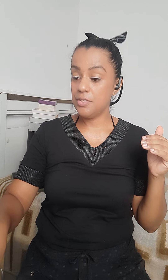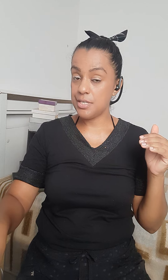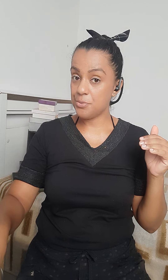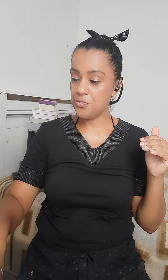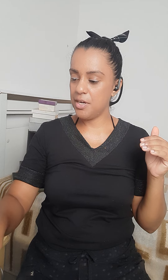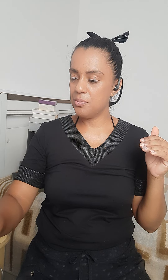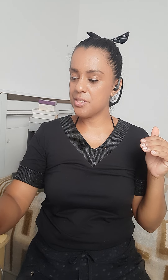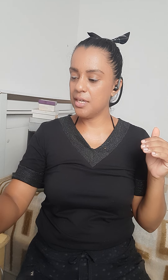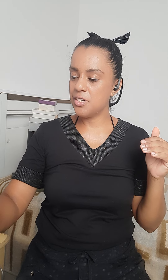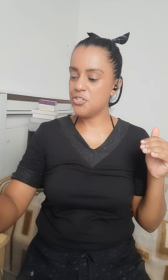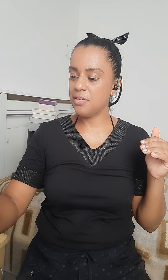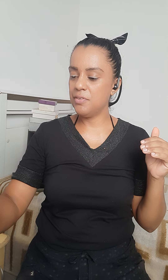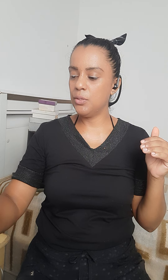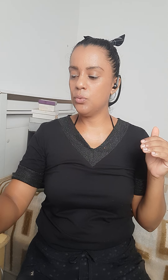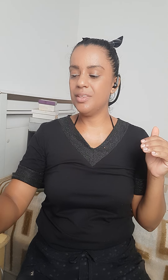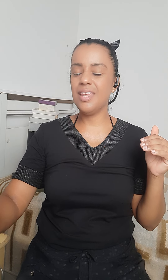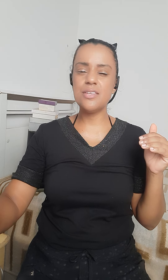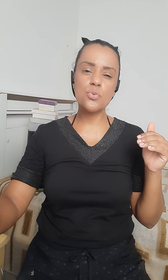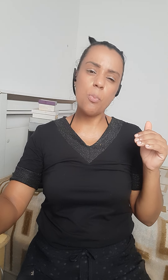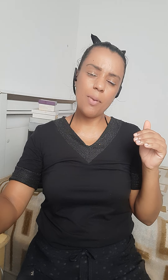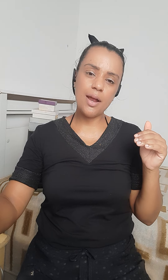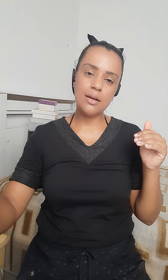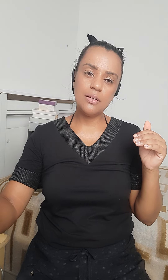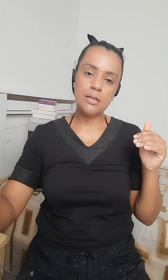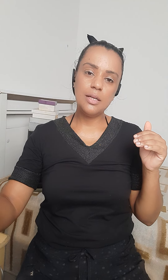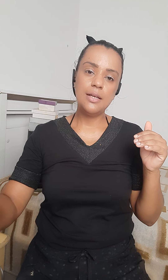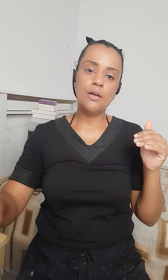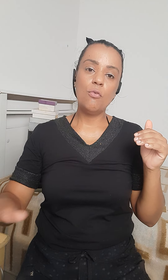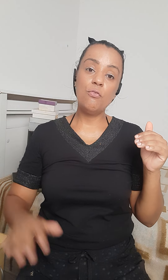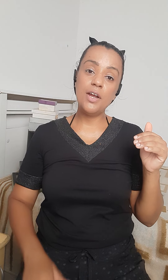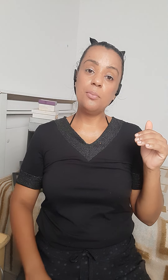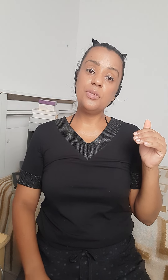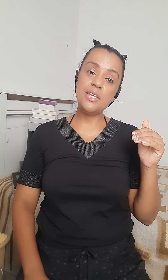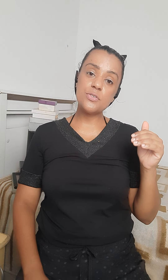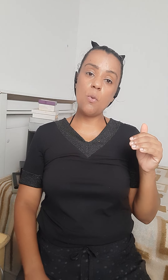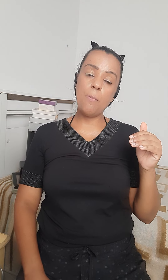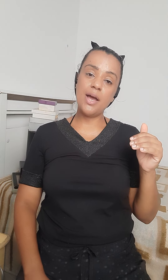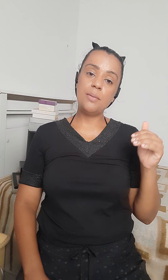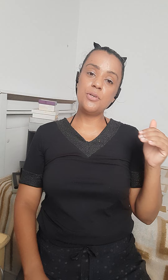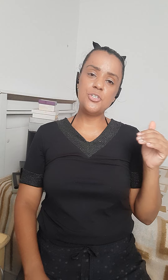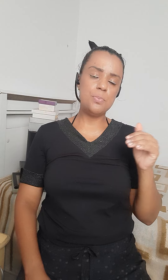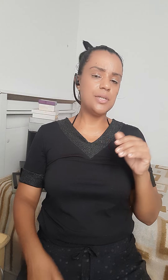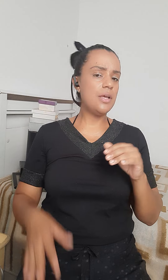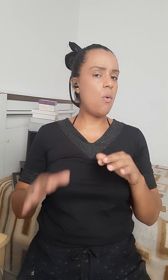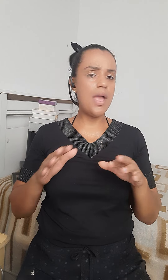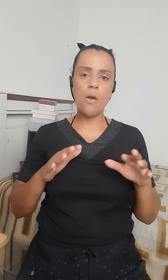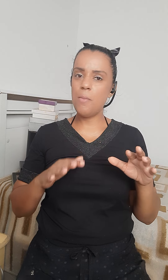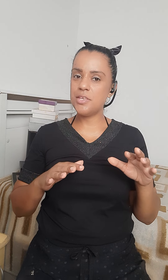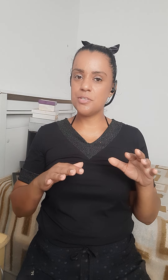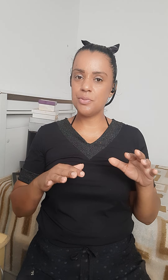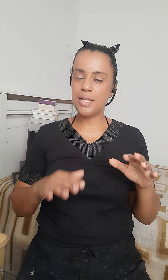São os verbos, tá? Que a gente tá vendo. Desculpar. O verbo desculpar e pedir perdão é o mesmo, tá?